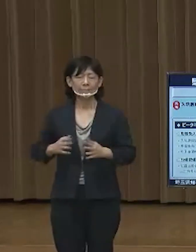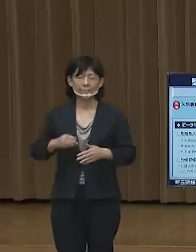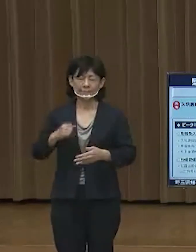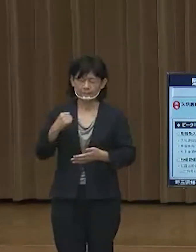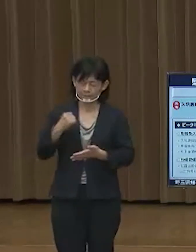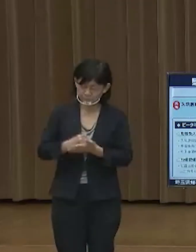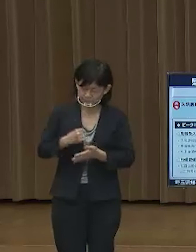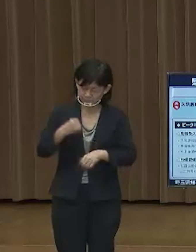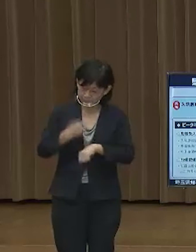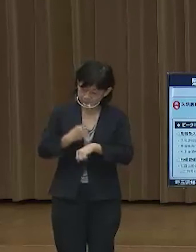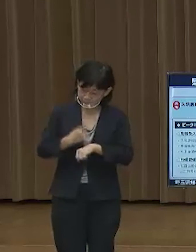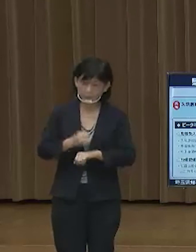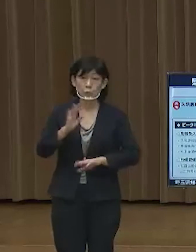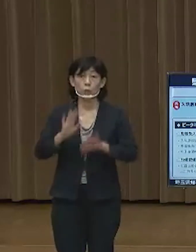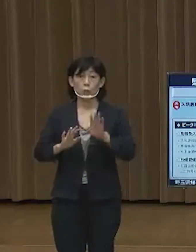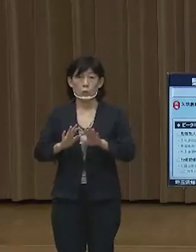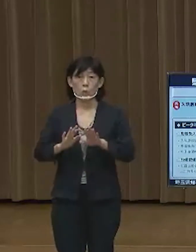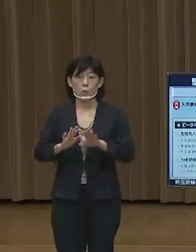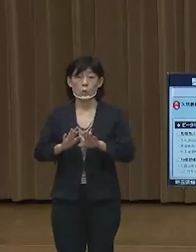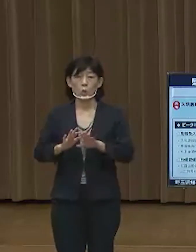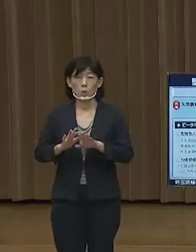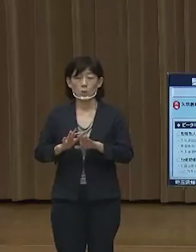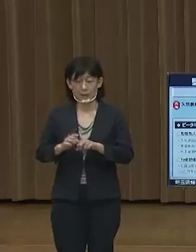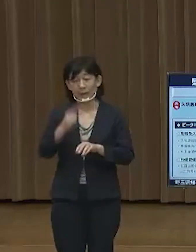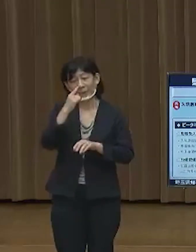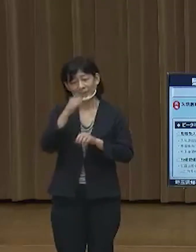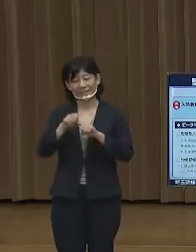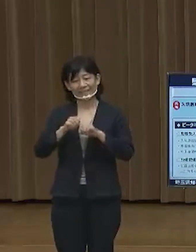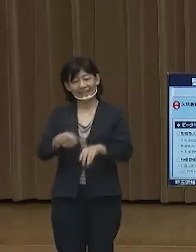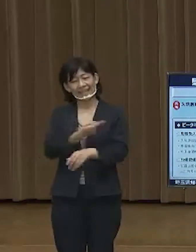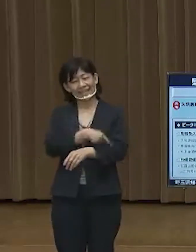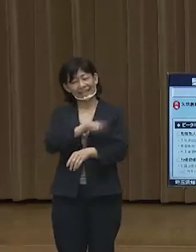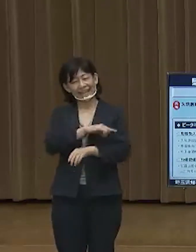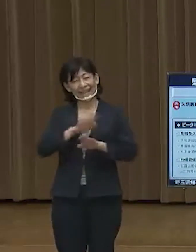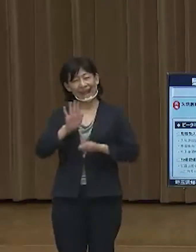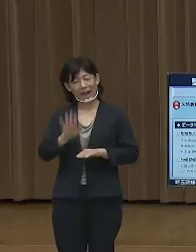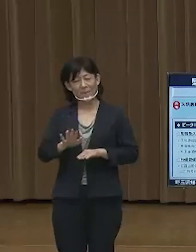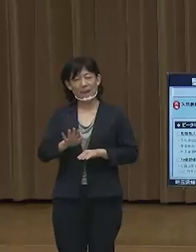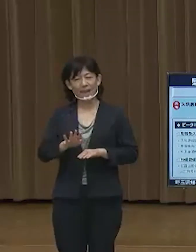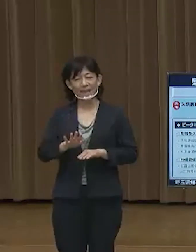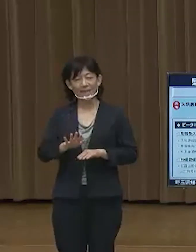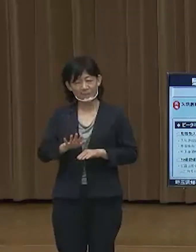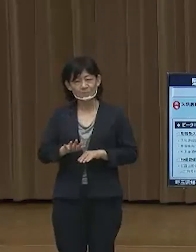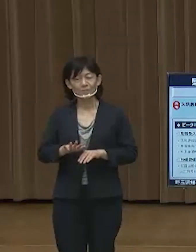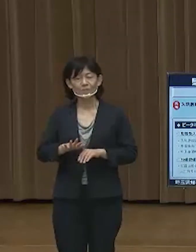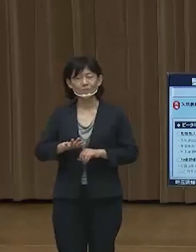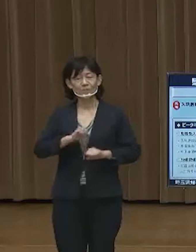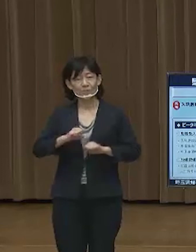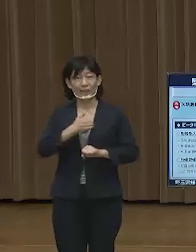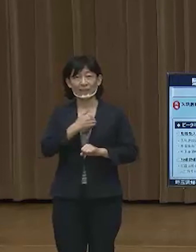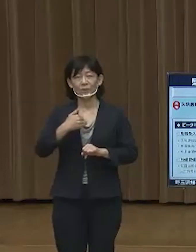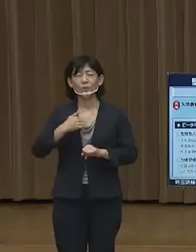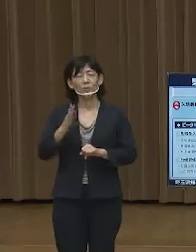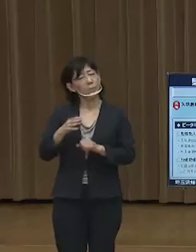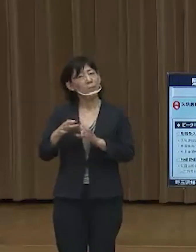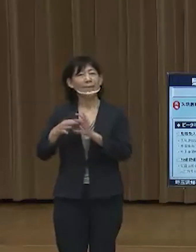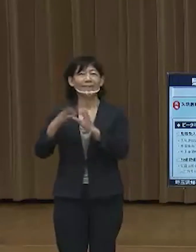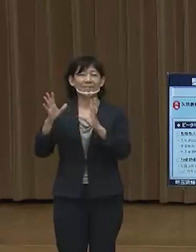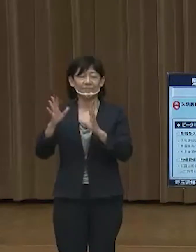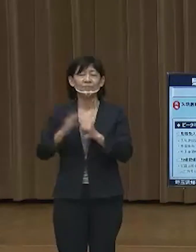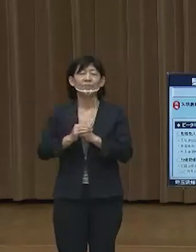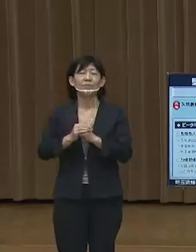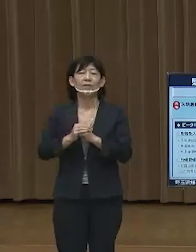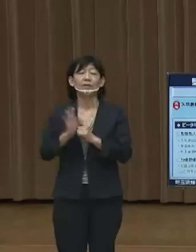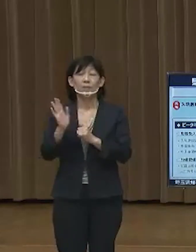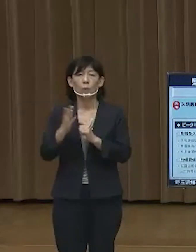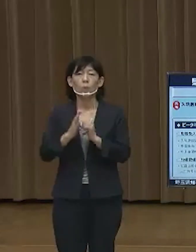解散について、もちろん私に解散権があれば別ですけれども、考えるようなところではありません。ただお願いとして、昨